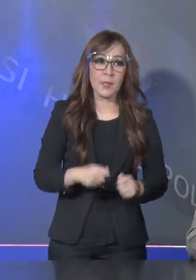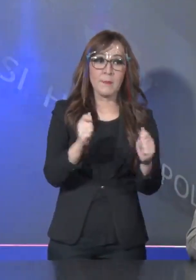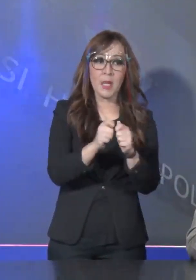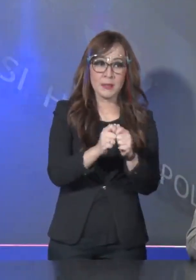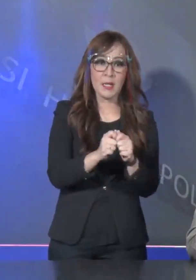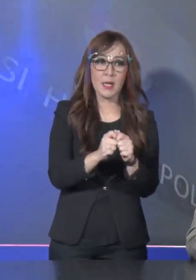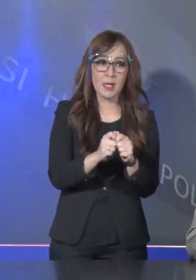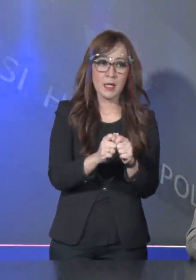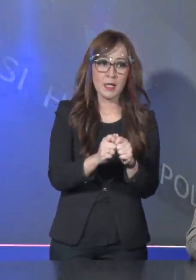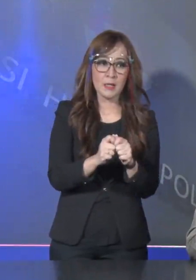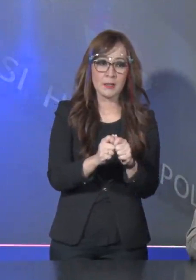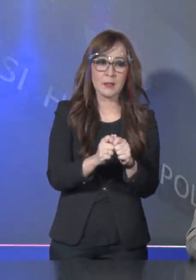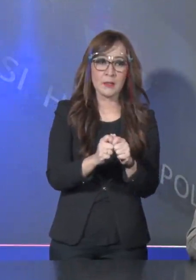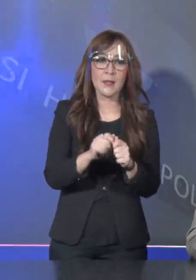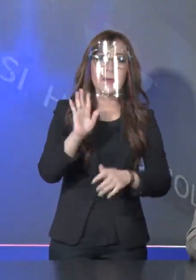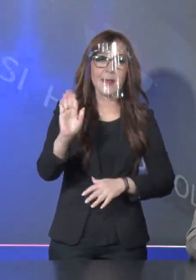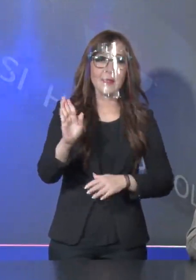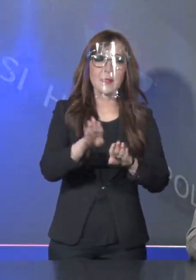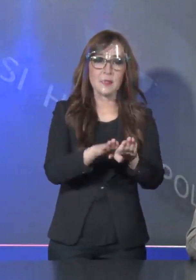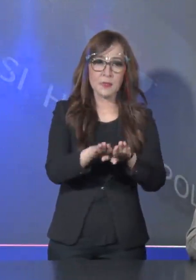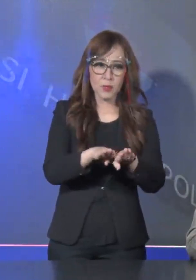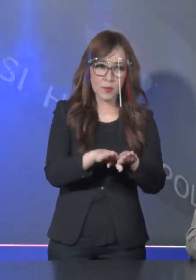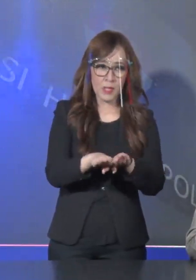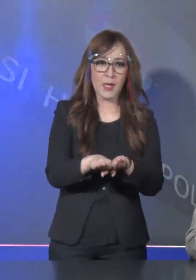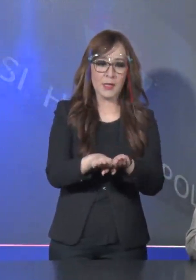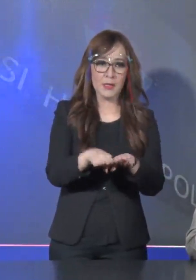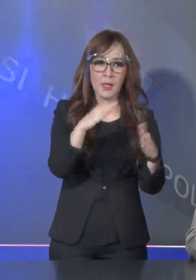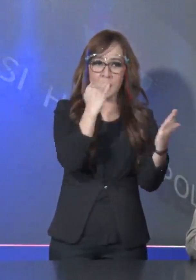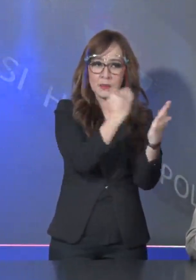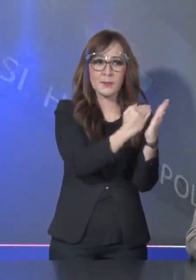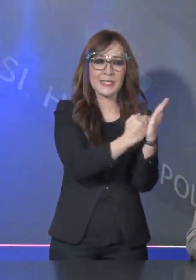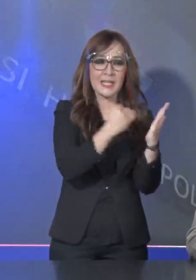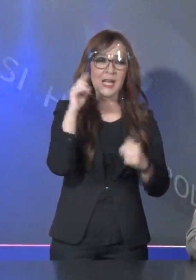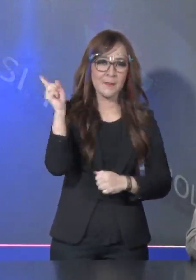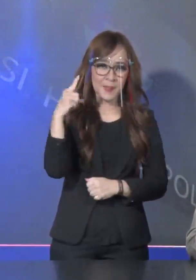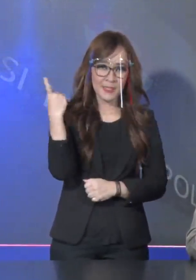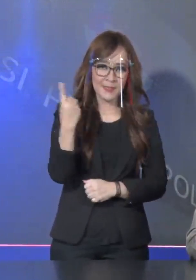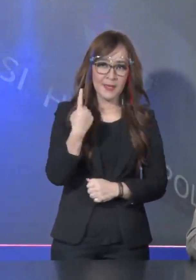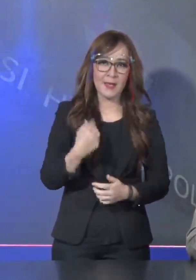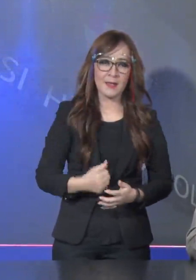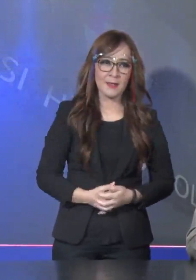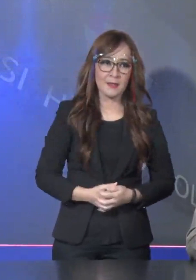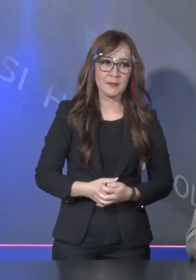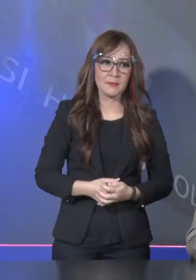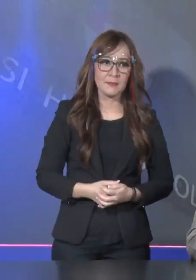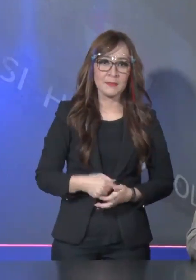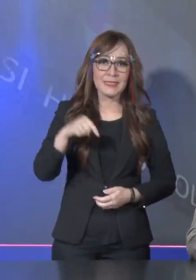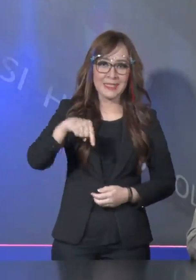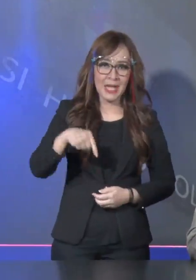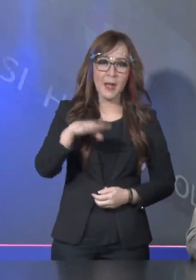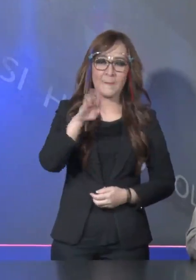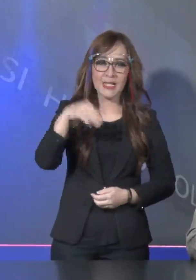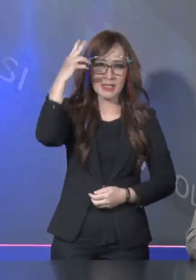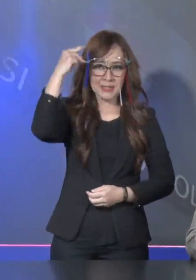operasi akan dilaksanakan disesuaikan dengan kebijakan pemerintah tersebut. Sekarang masih tahap perencanaan.